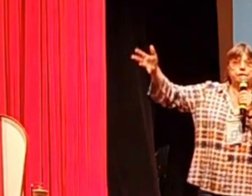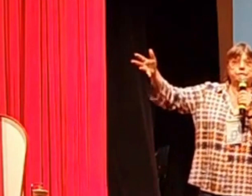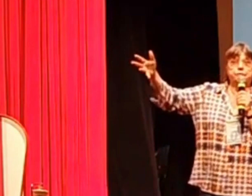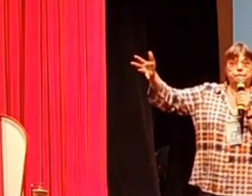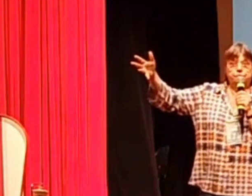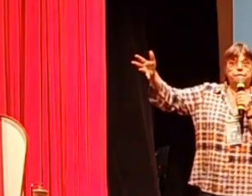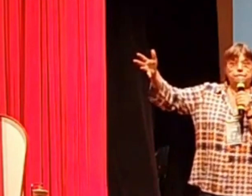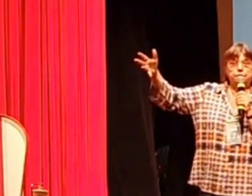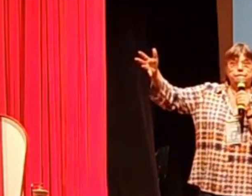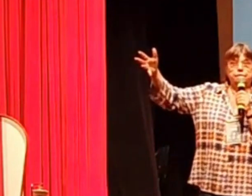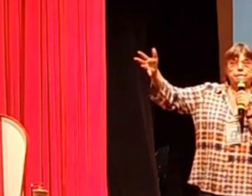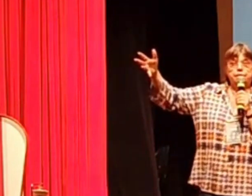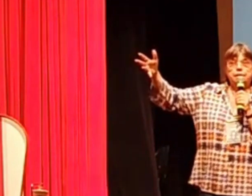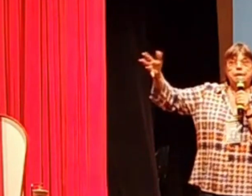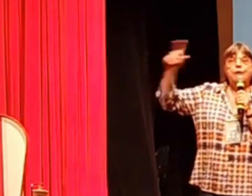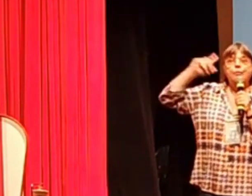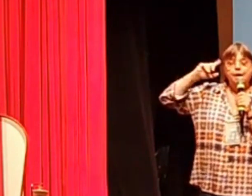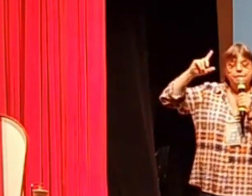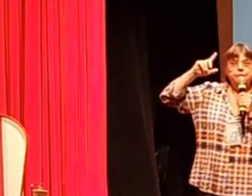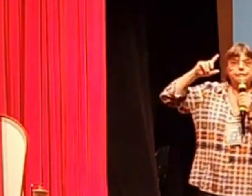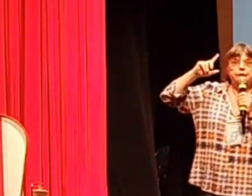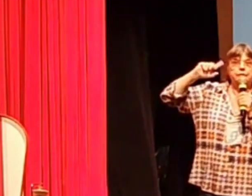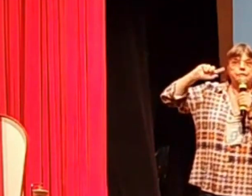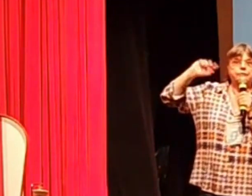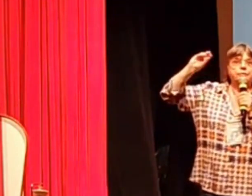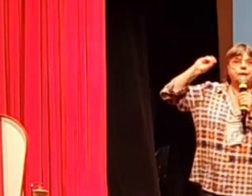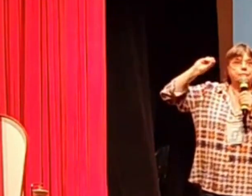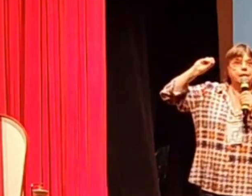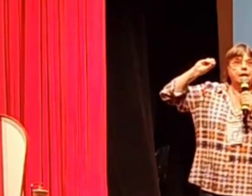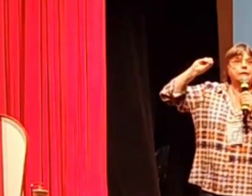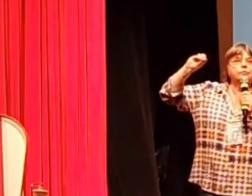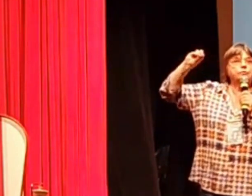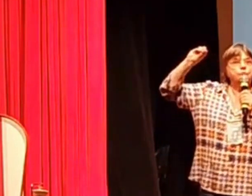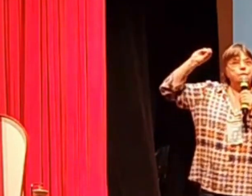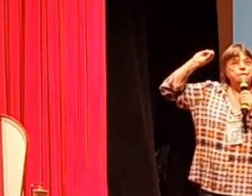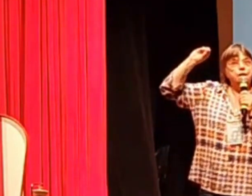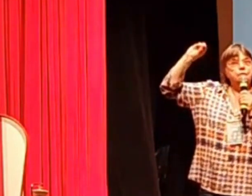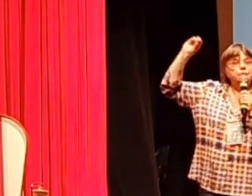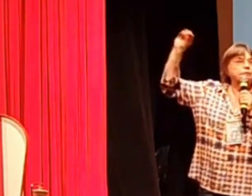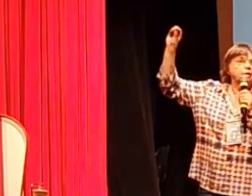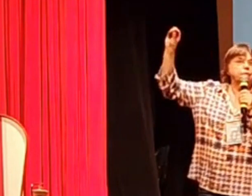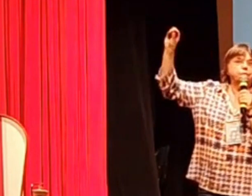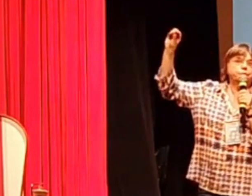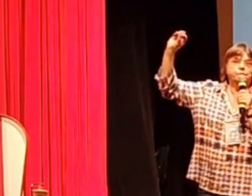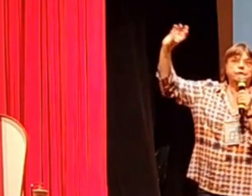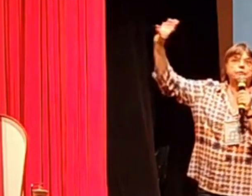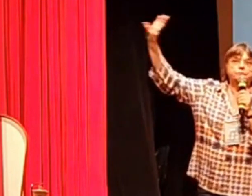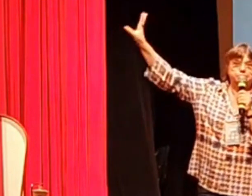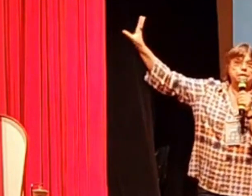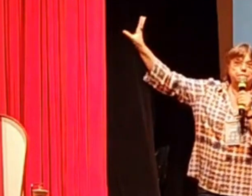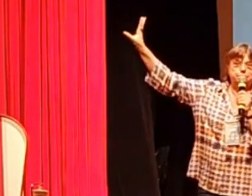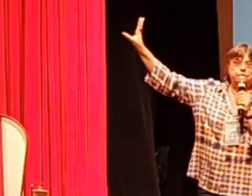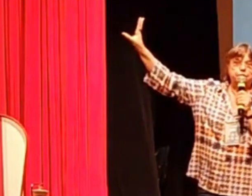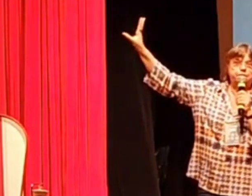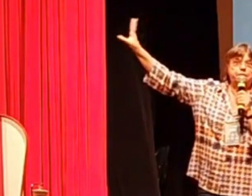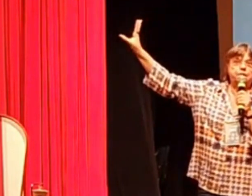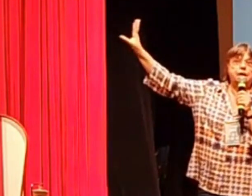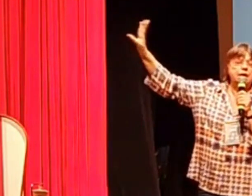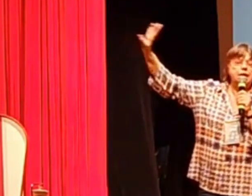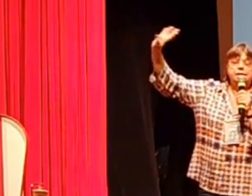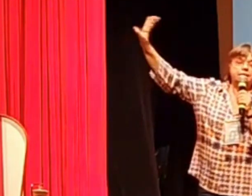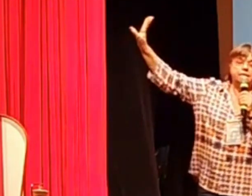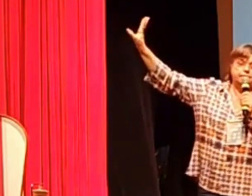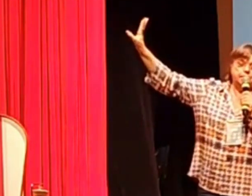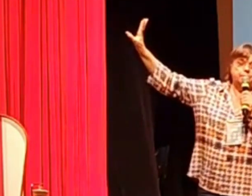uma indicação de cirurgia. Quando, gente, vamos lembrar que só 0,2% das pessoas